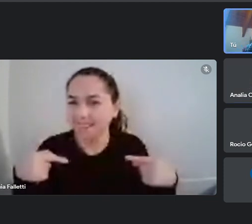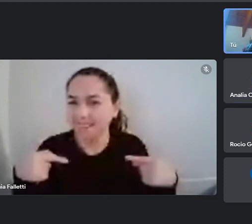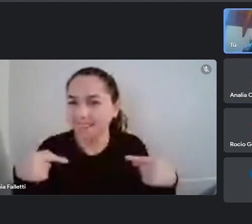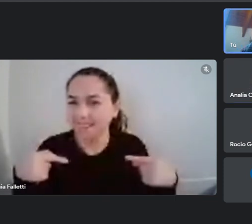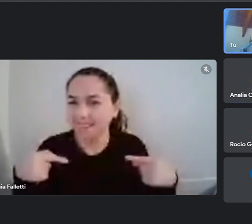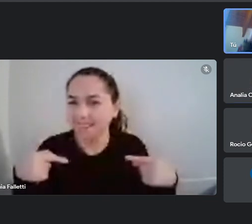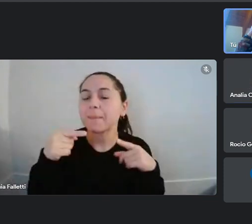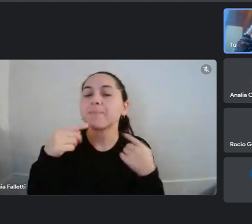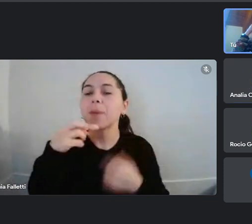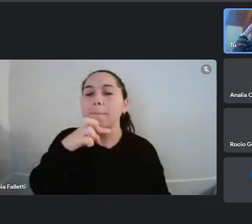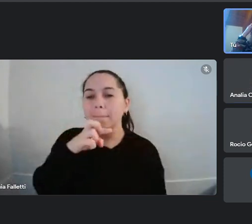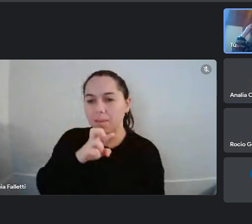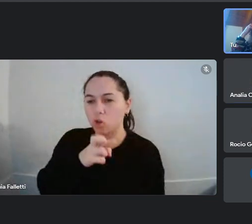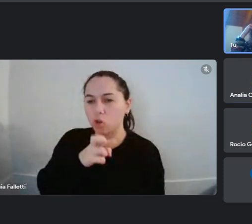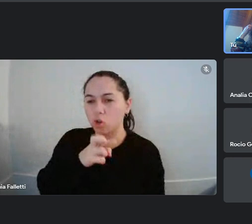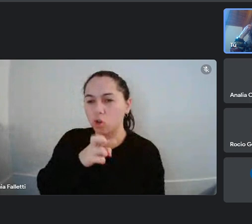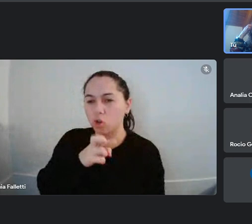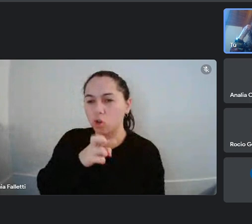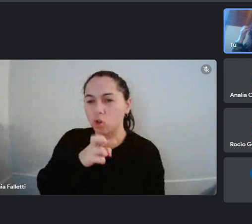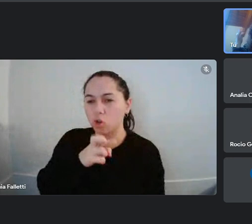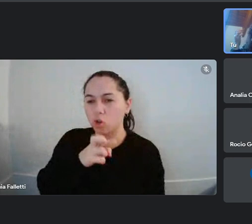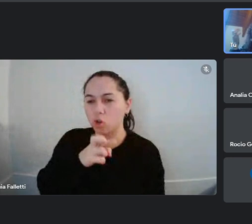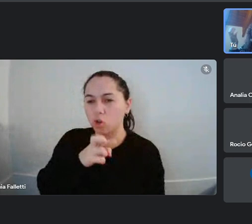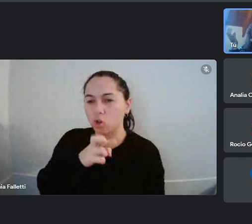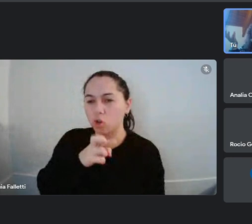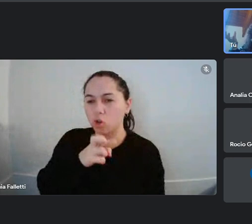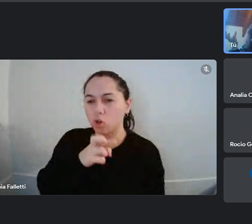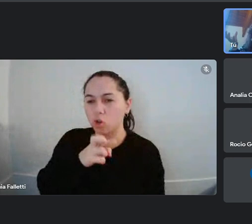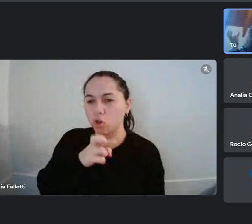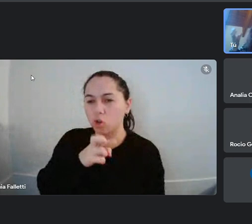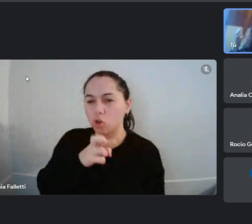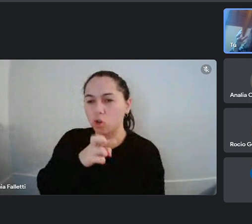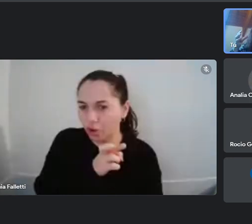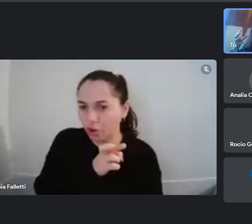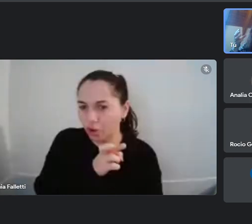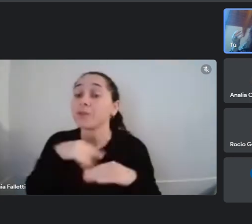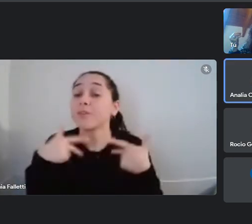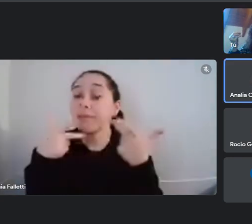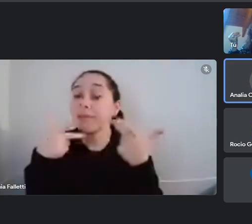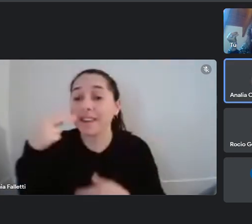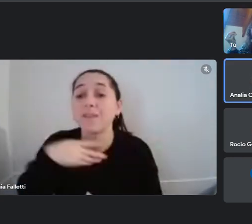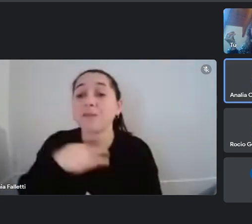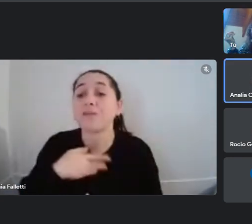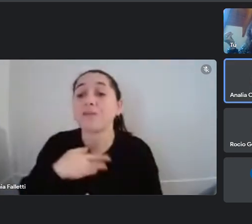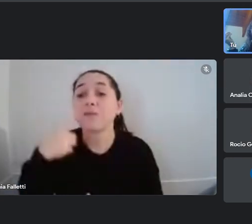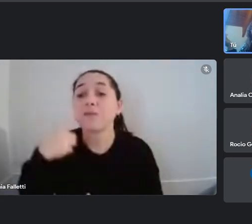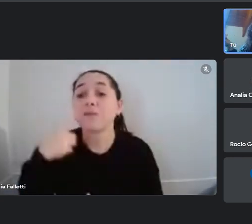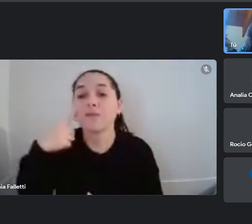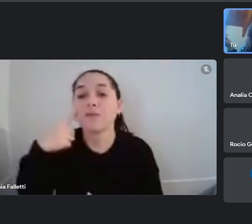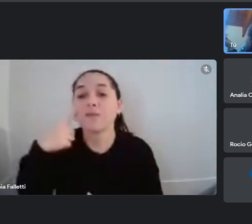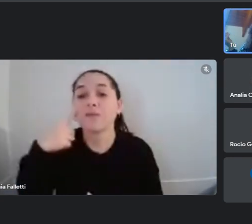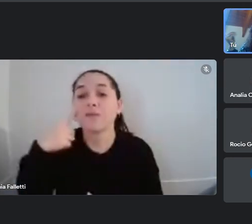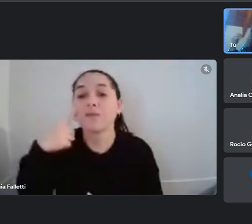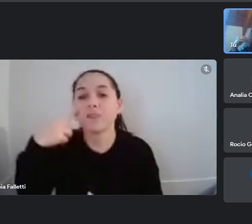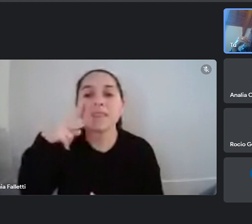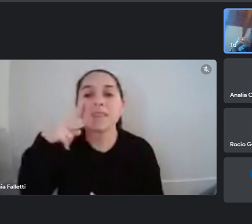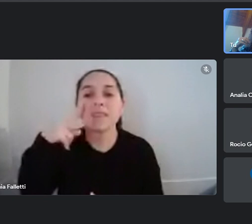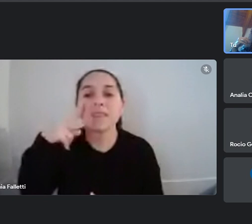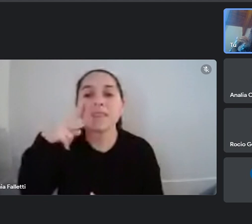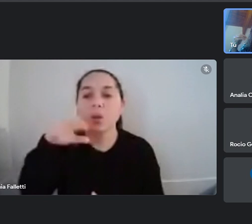leo en infinitivo. O sea, entre la falta de apoyo en crear tal cosa y construir, ¿sí?